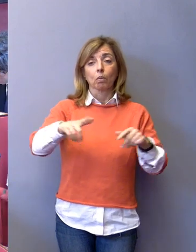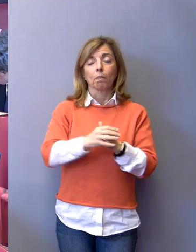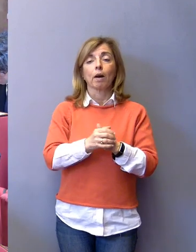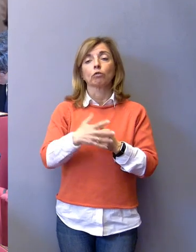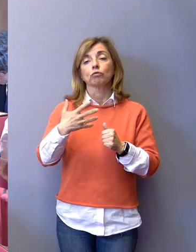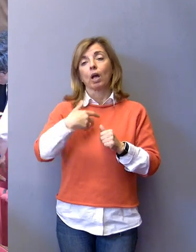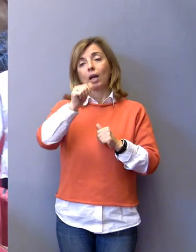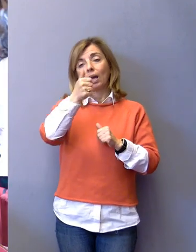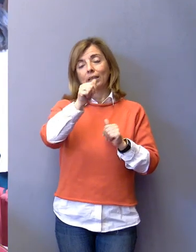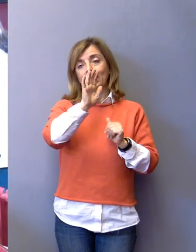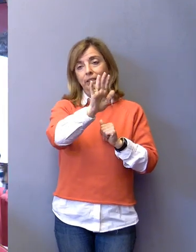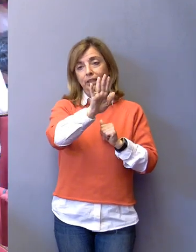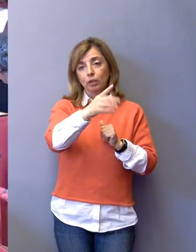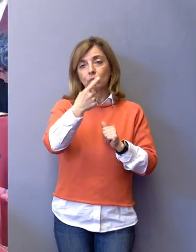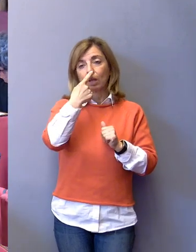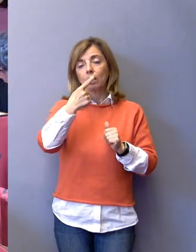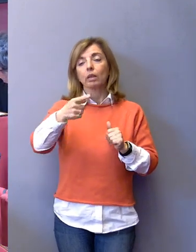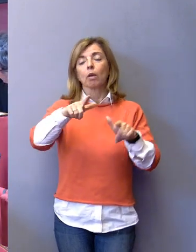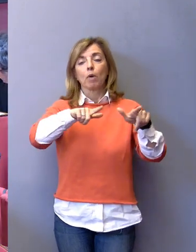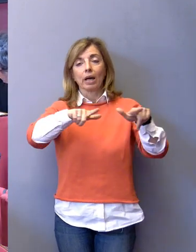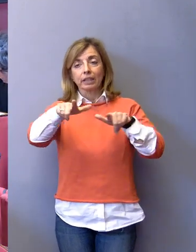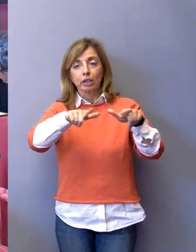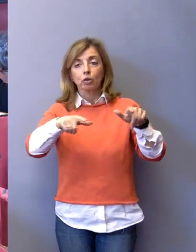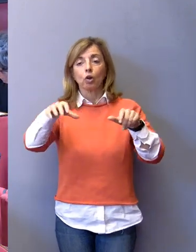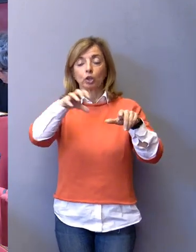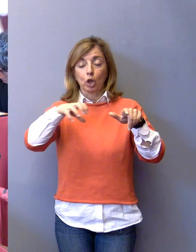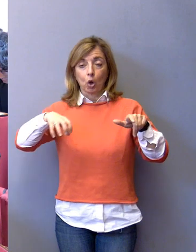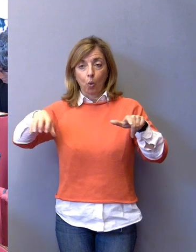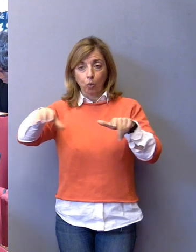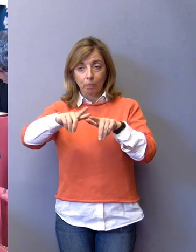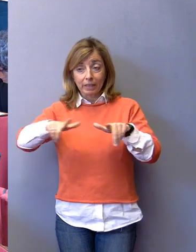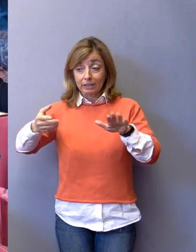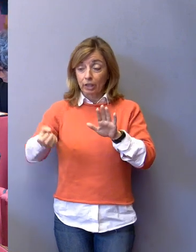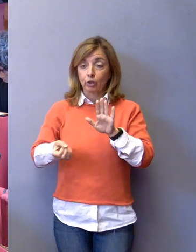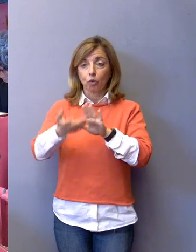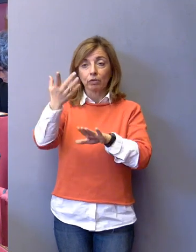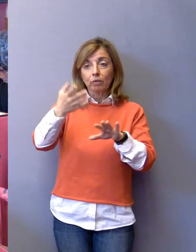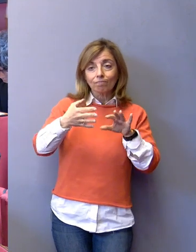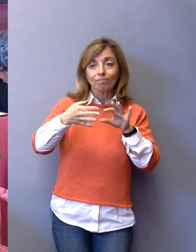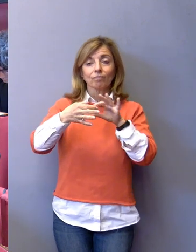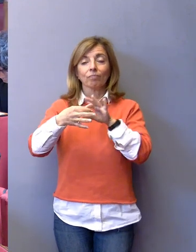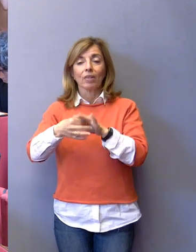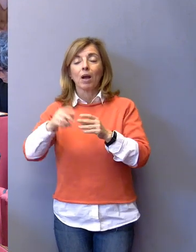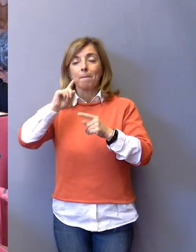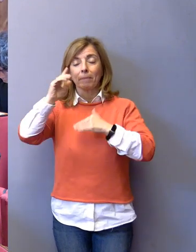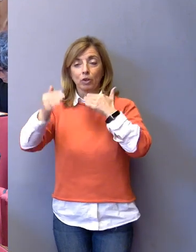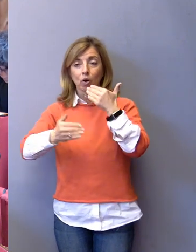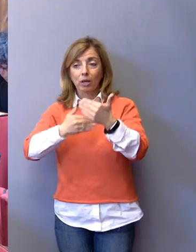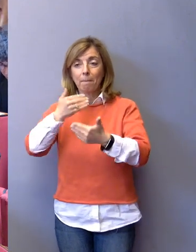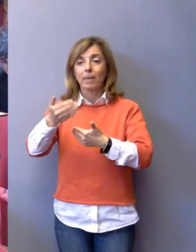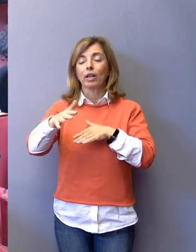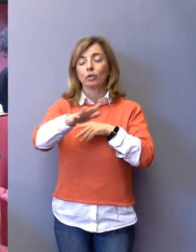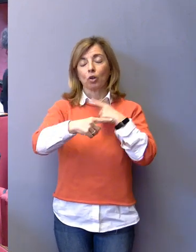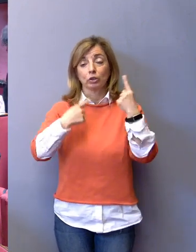caratteristiche architettoniche ed urbanistiche innovative che contribuiscono a miglioramento del tessuto economico e sociale